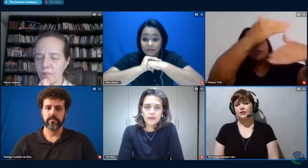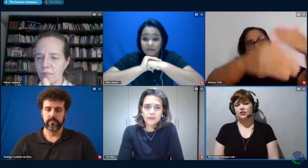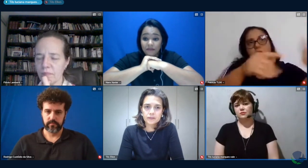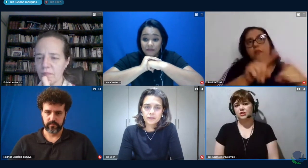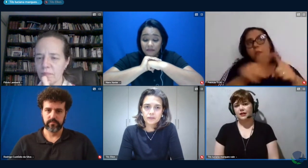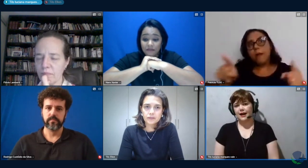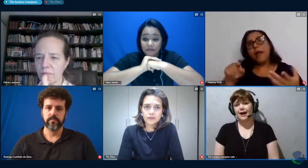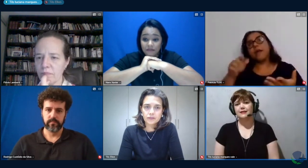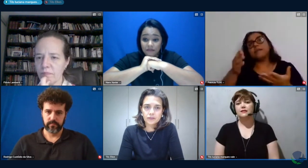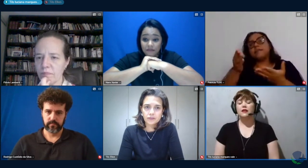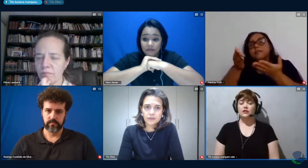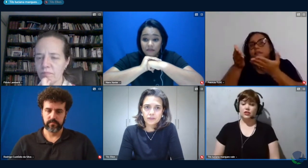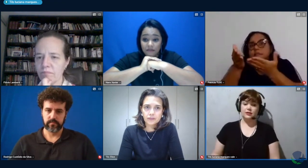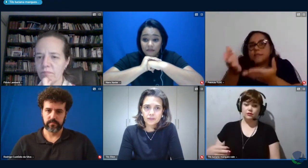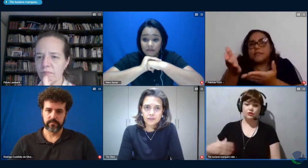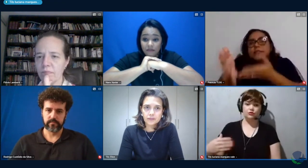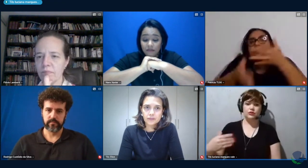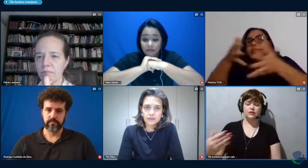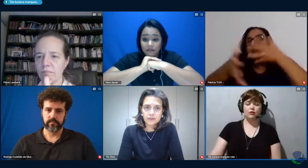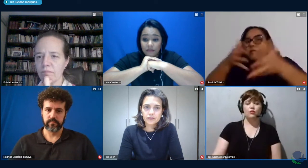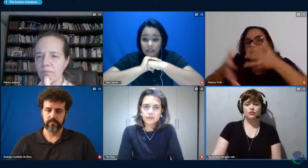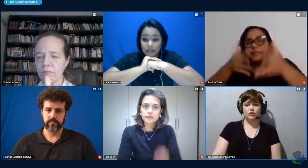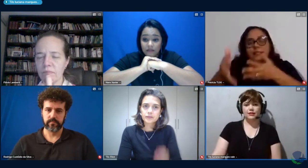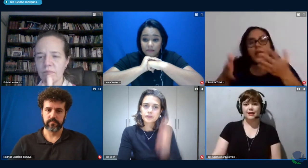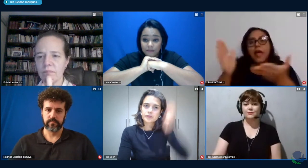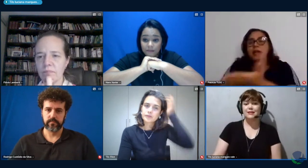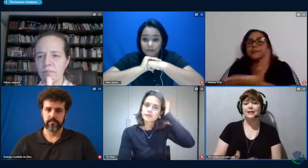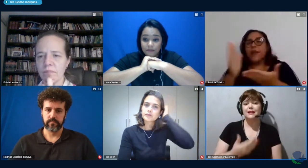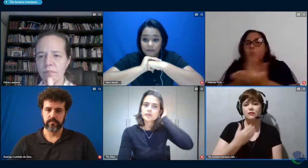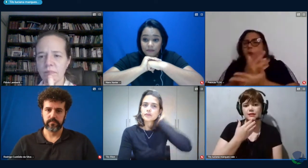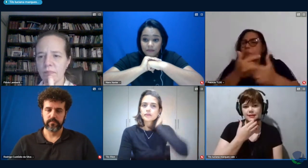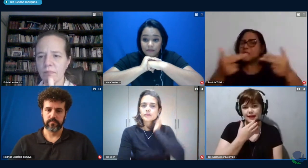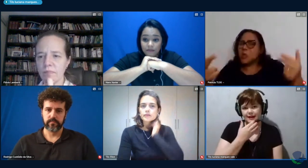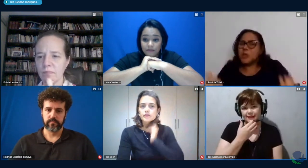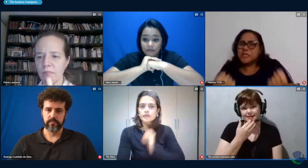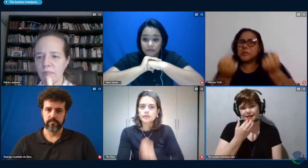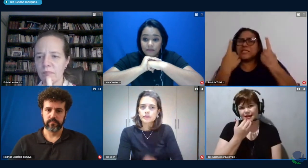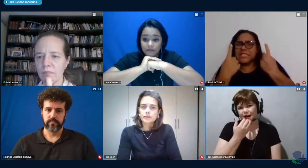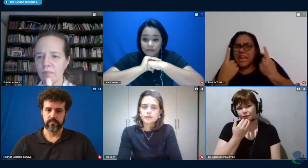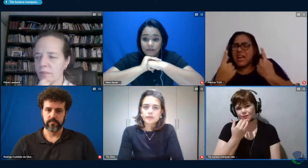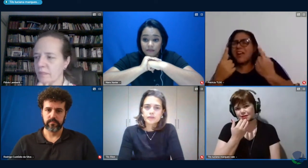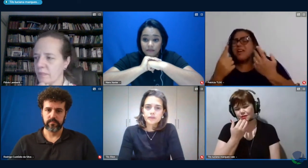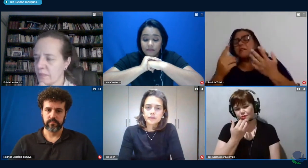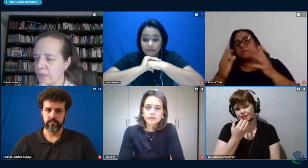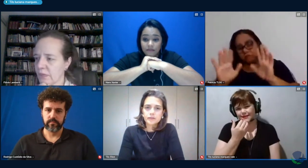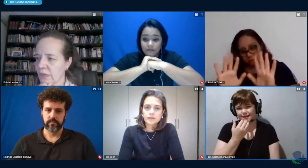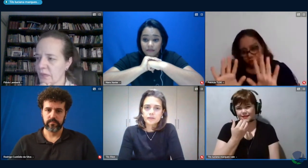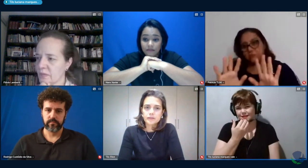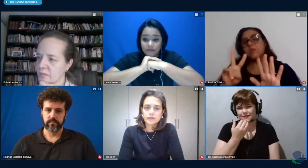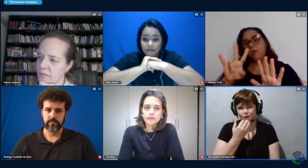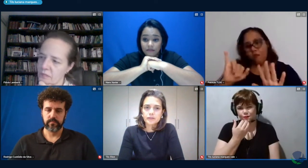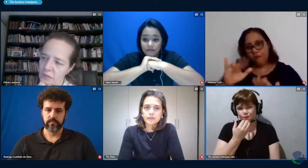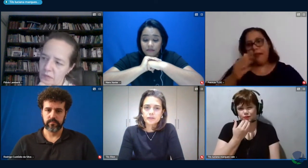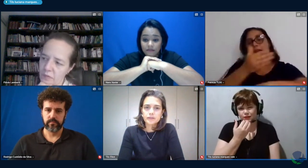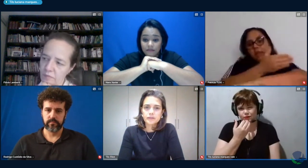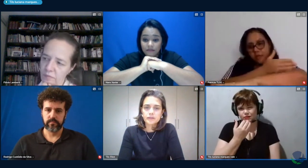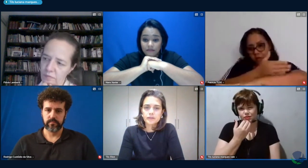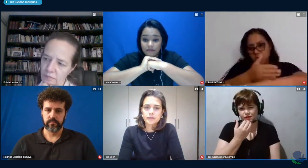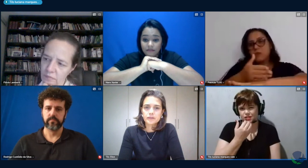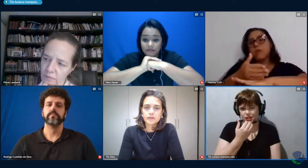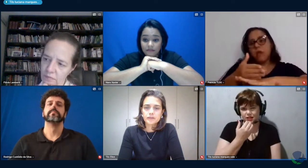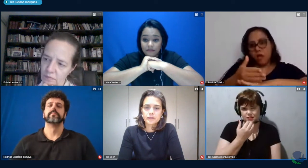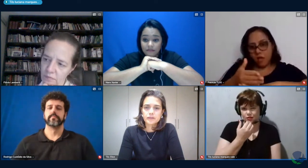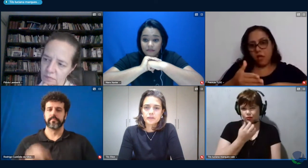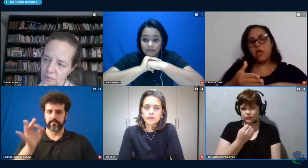está suficientemente claras, já são estudos que são consolidados, mas em língua de sinais, algumas questões que ainda são um tanto